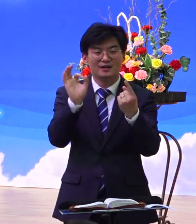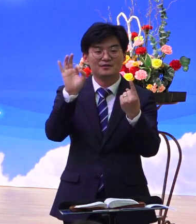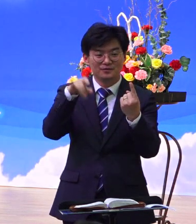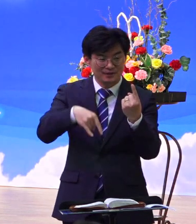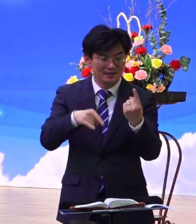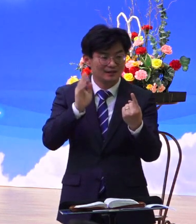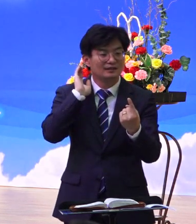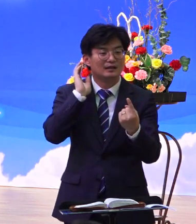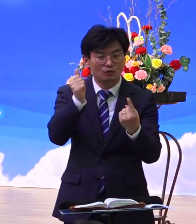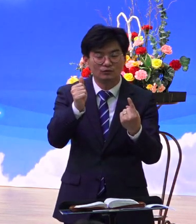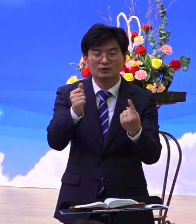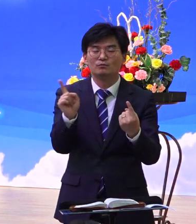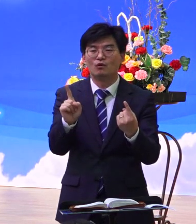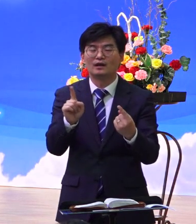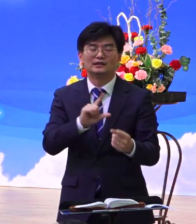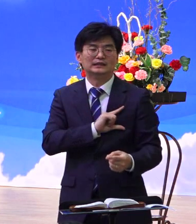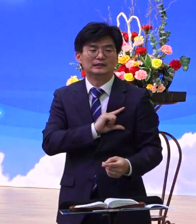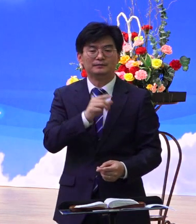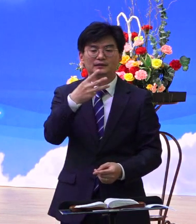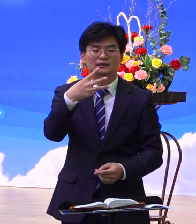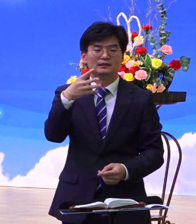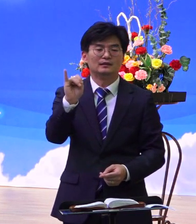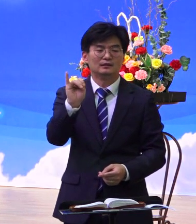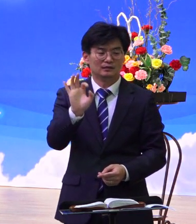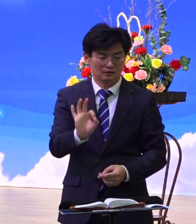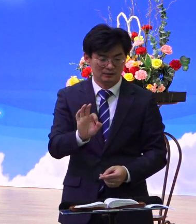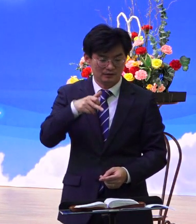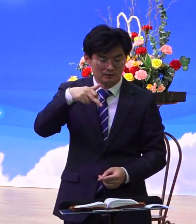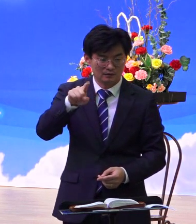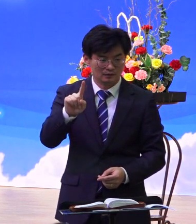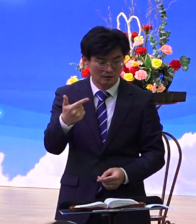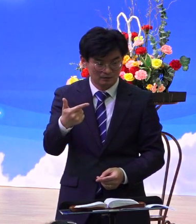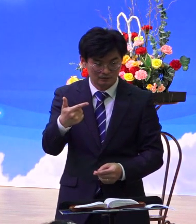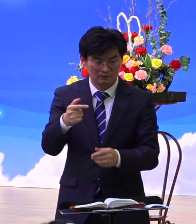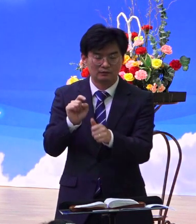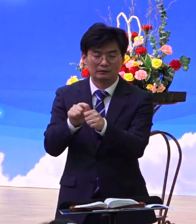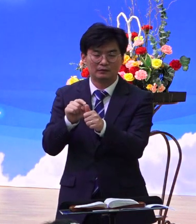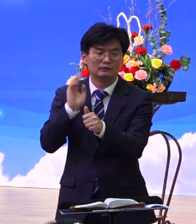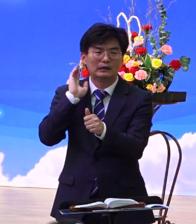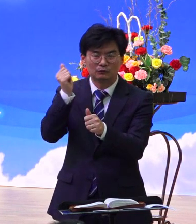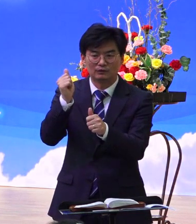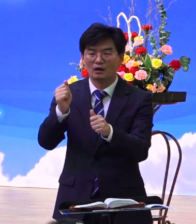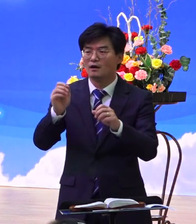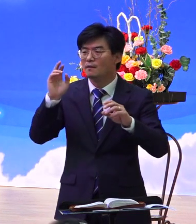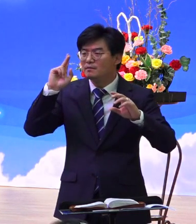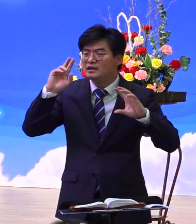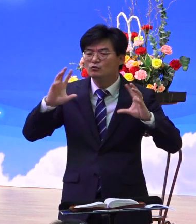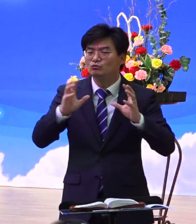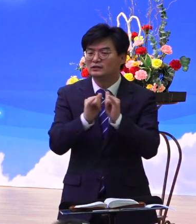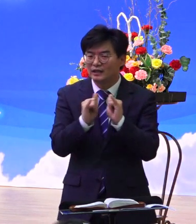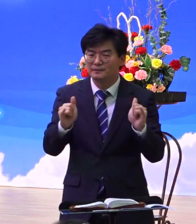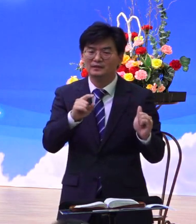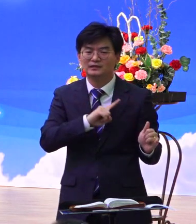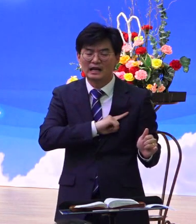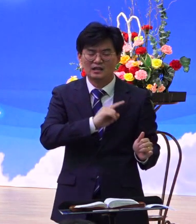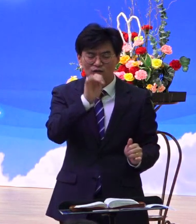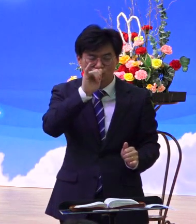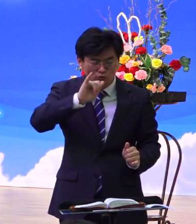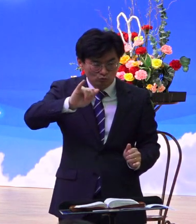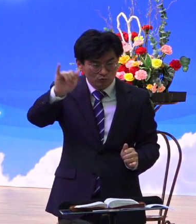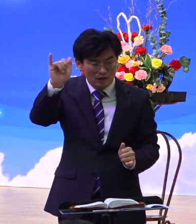1위가 바로 에이브라임 링컨이었습니다. 링컨이 미국 국민들이 가장 존경하는